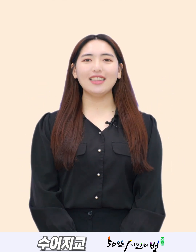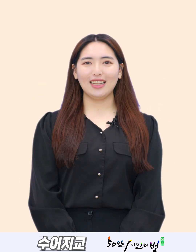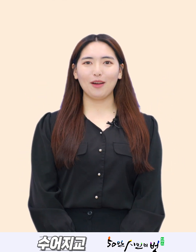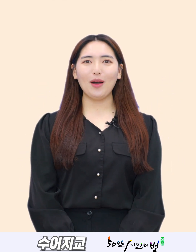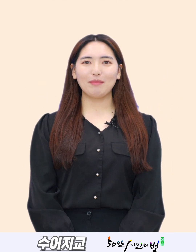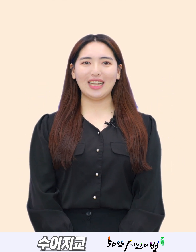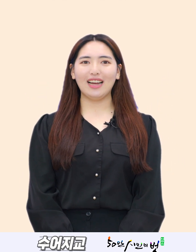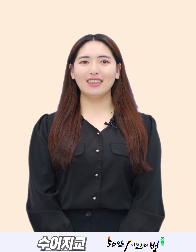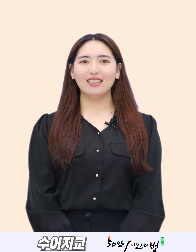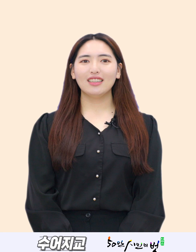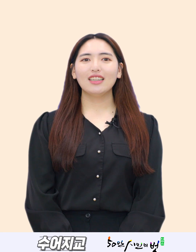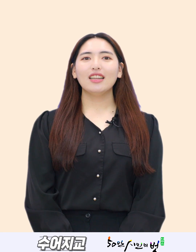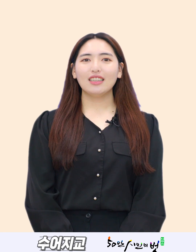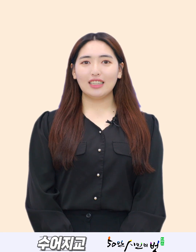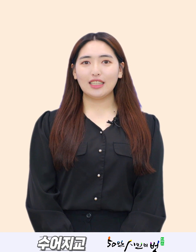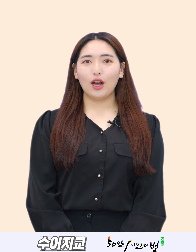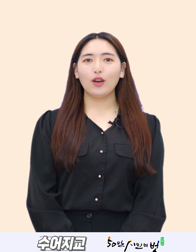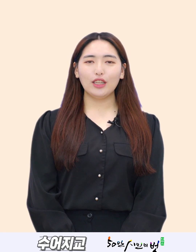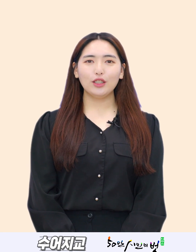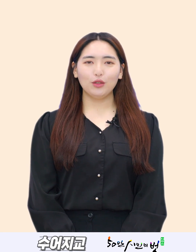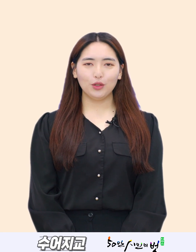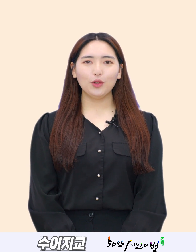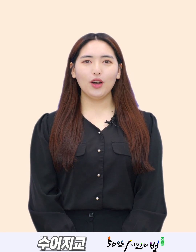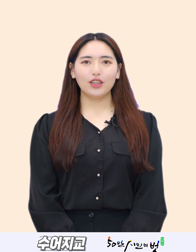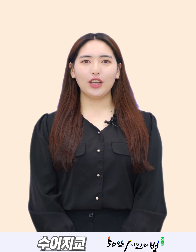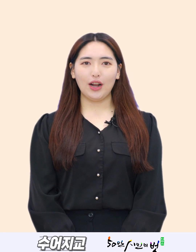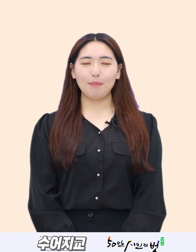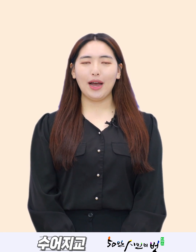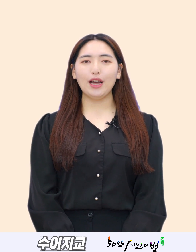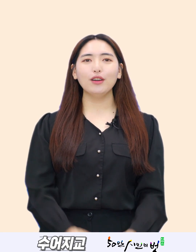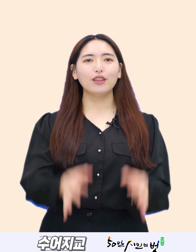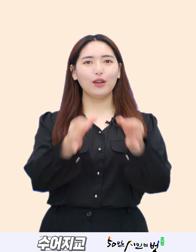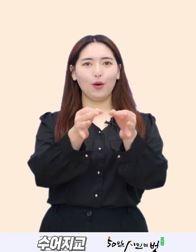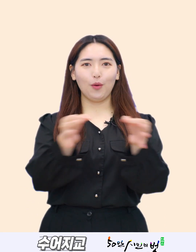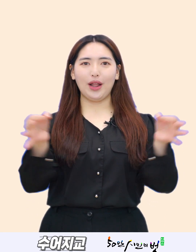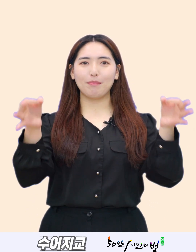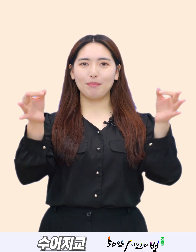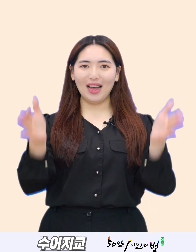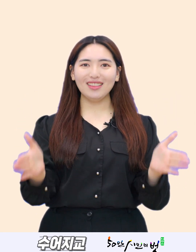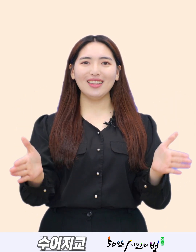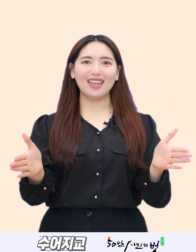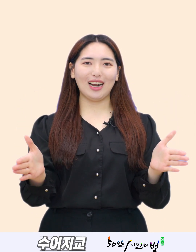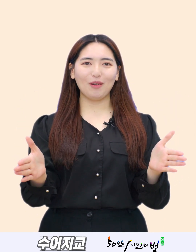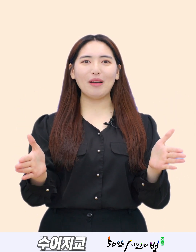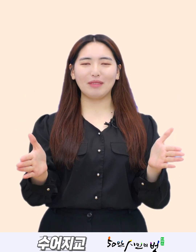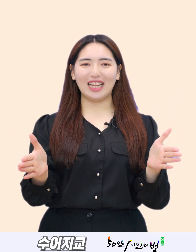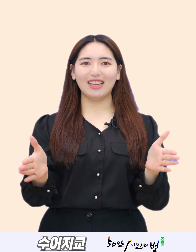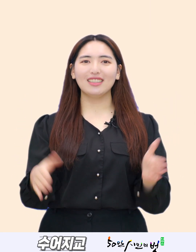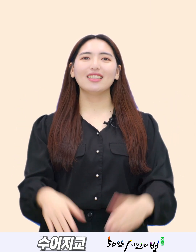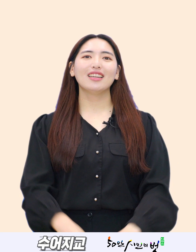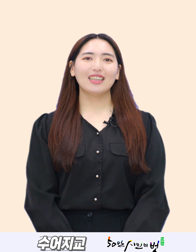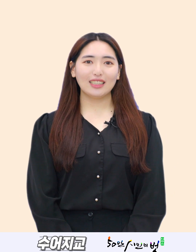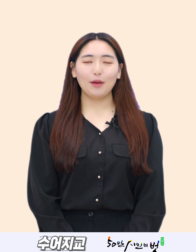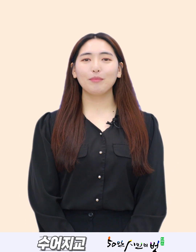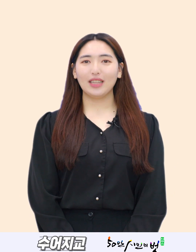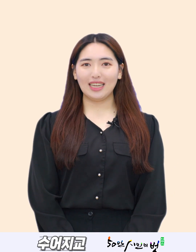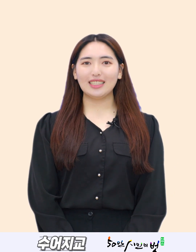기간이라고 합니다. 그래서 이 두 수어를 결합하여 오랜만이라고 합니다. 그럼 같이